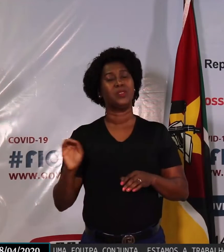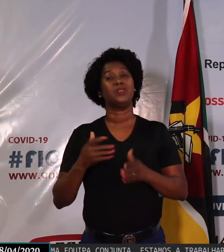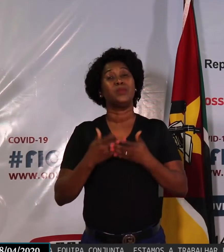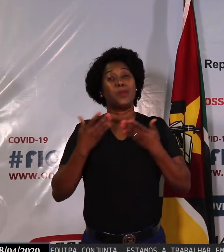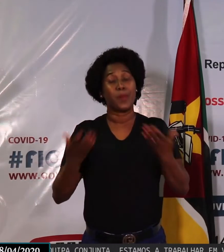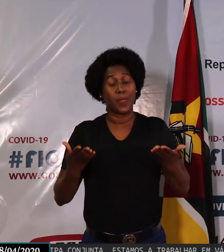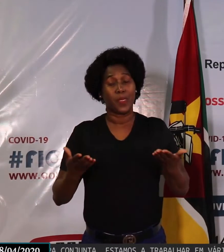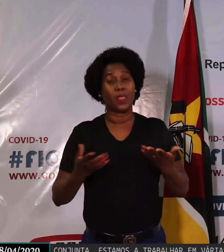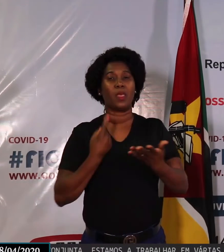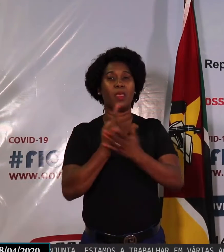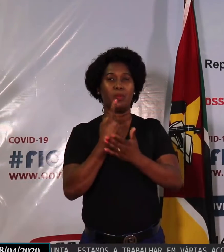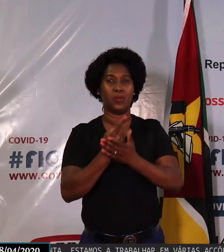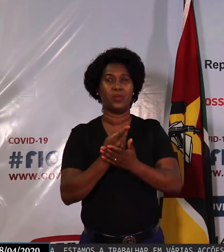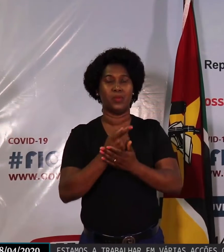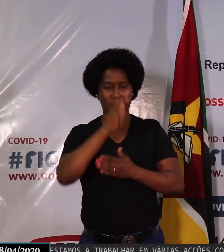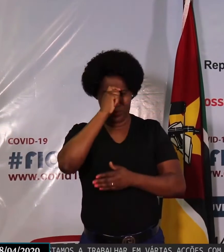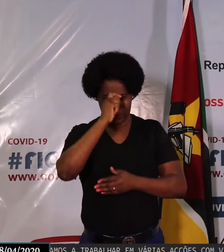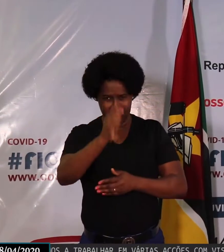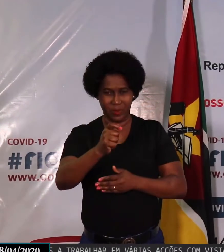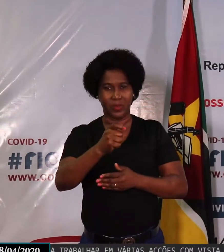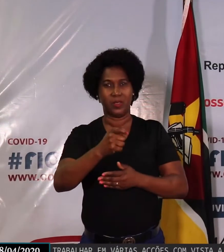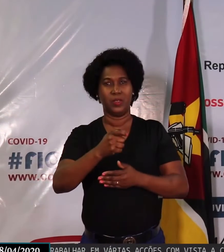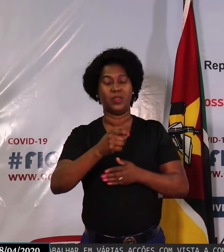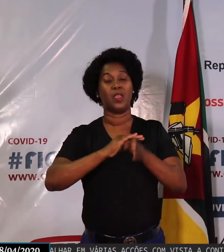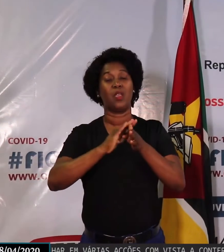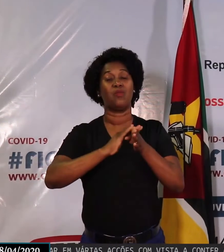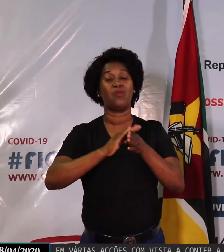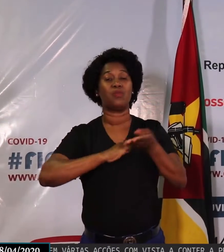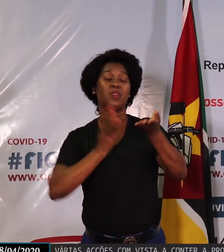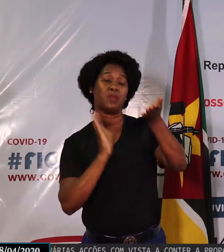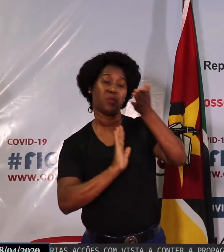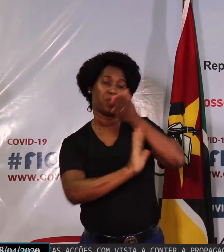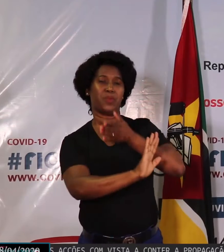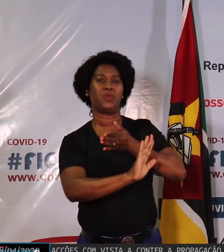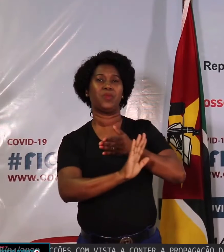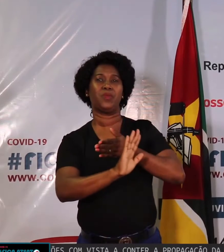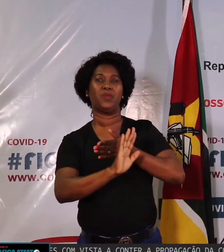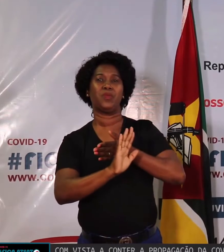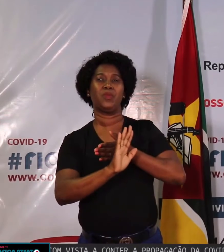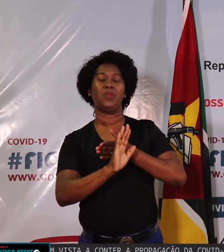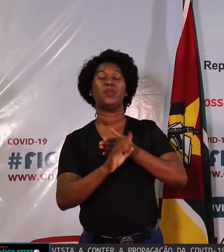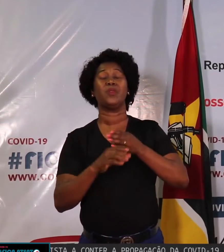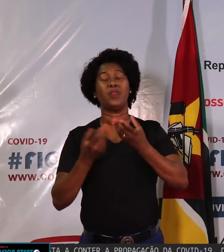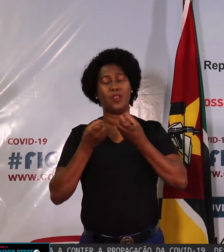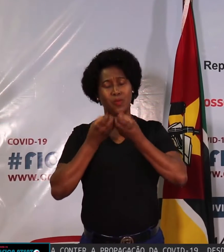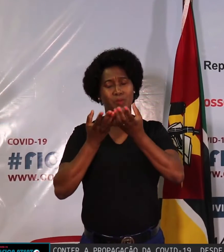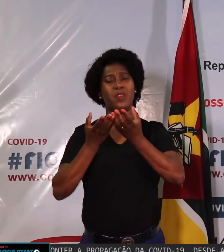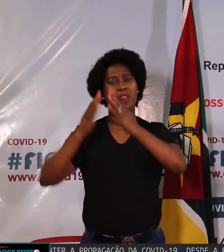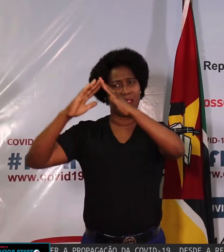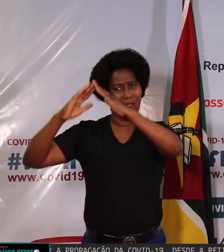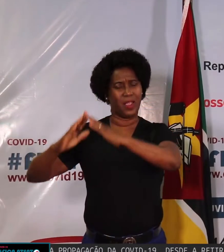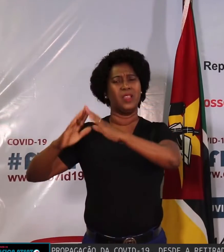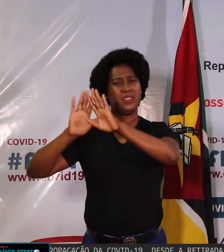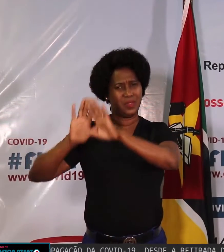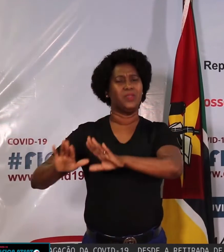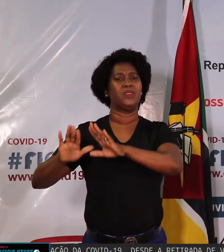a necessidade do cumprimento das medidas de prevenção, incluindo a quarentena obrigatória para todos